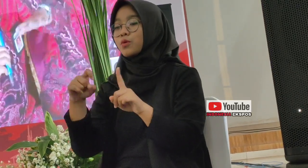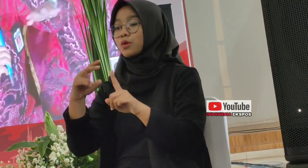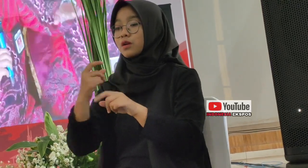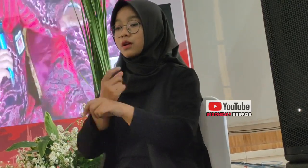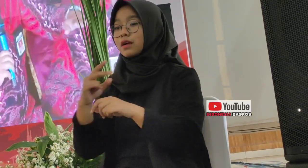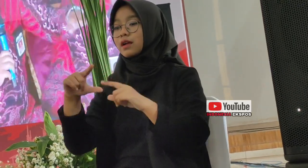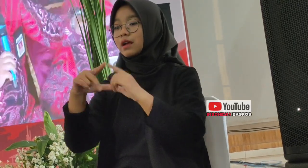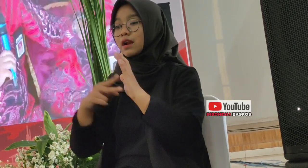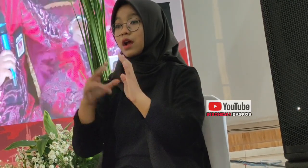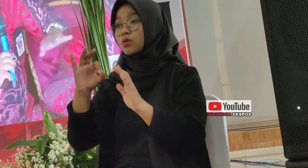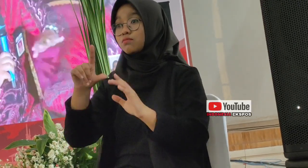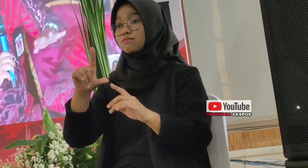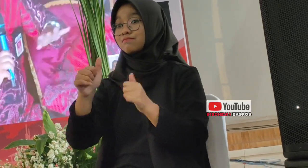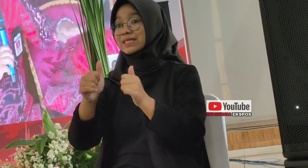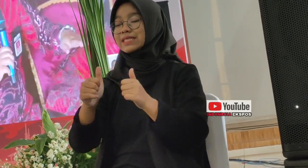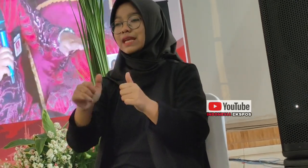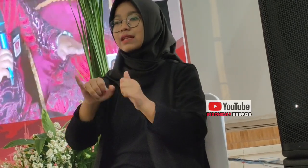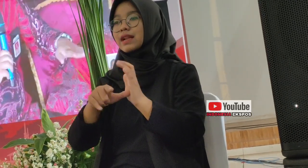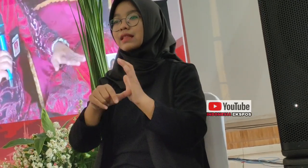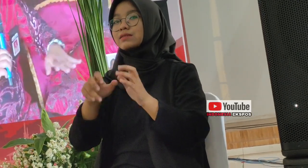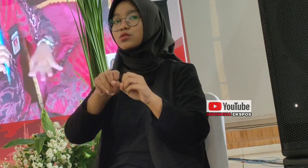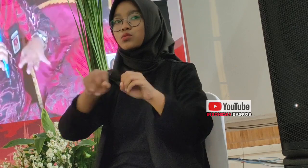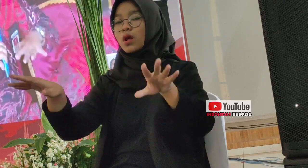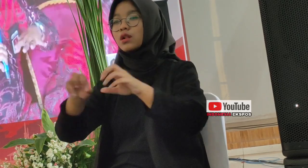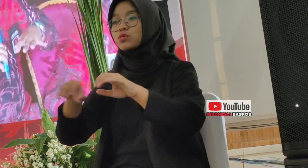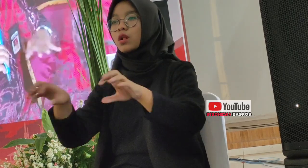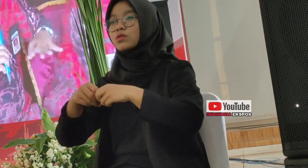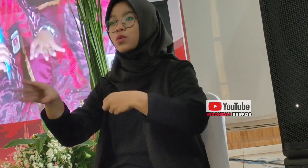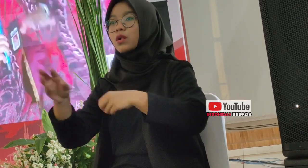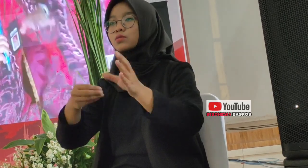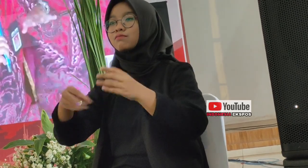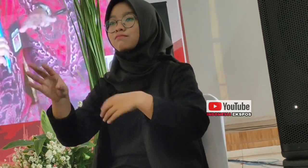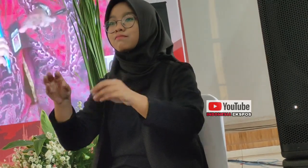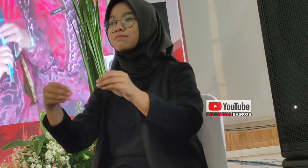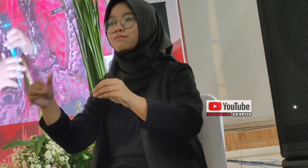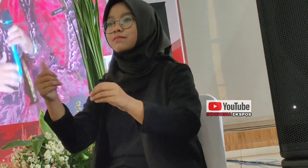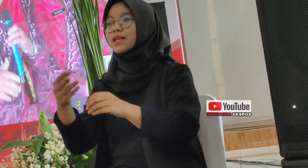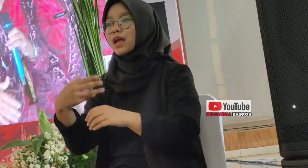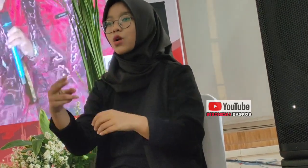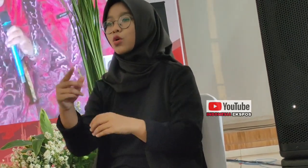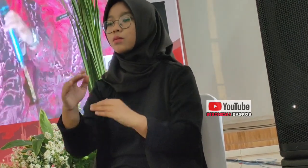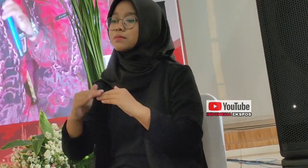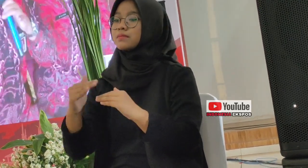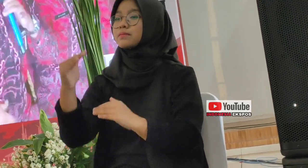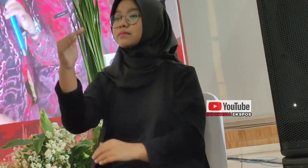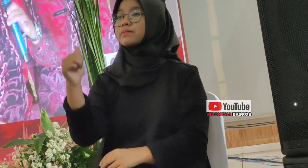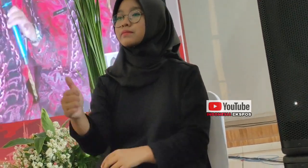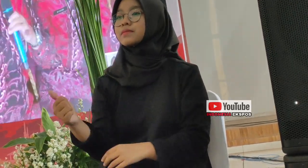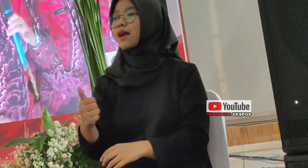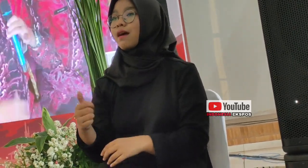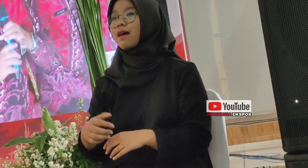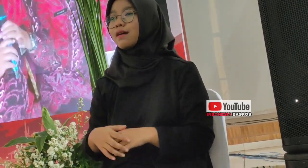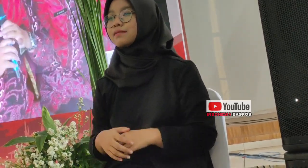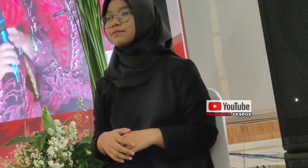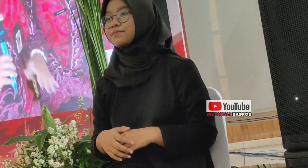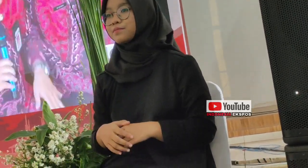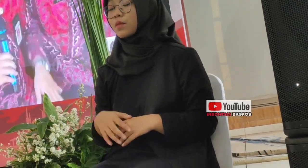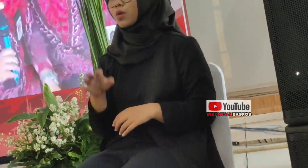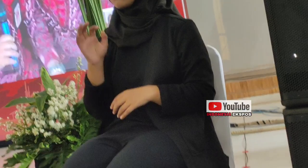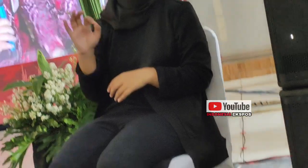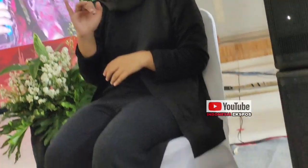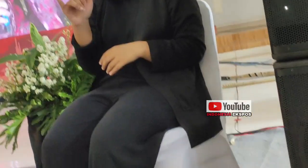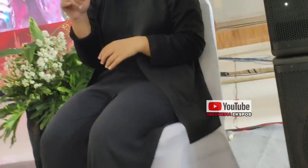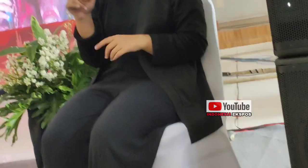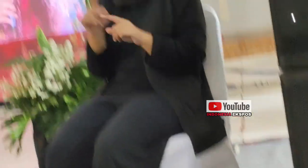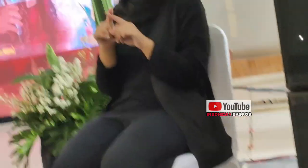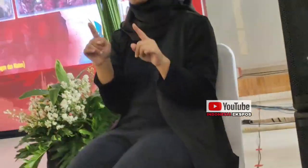disamping dipasarkan di wilayah sekitarnya ya, mengangkat ekonomi warga yang miskin ekstrim tadi. Oke. Begitu, Pak Gubul.